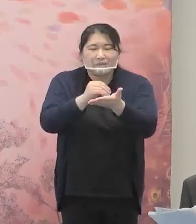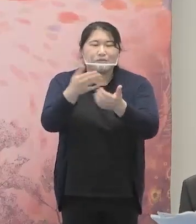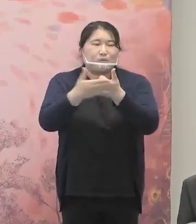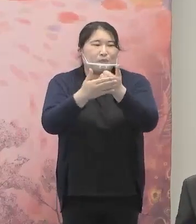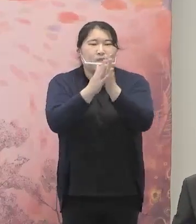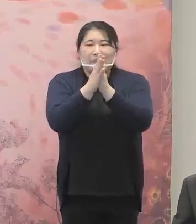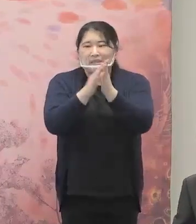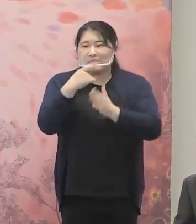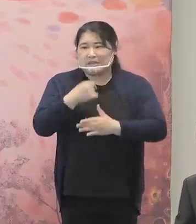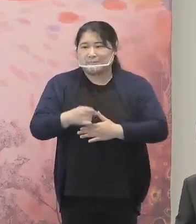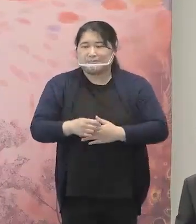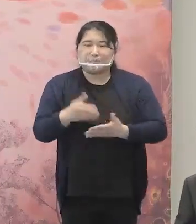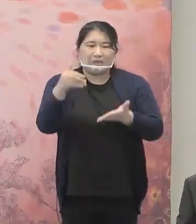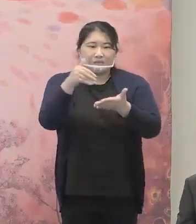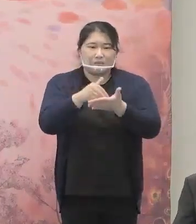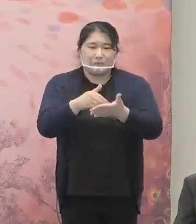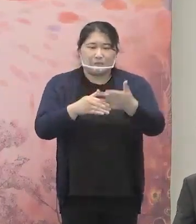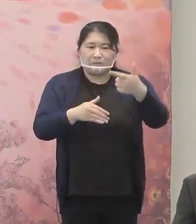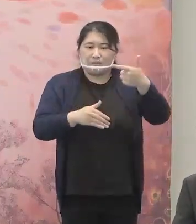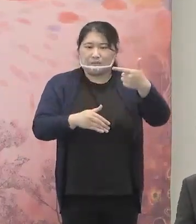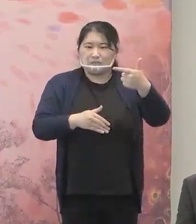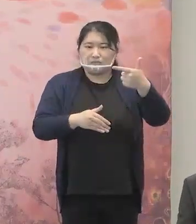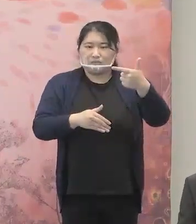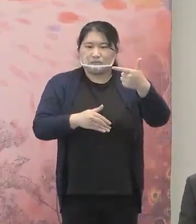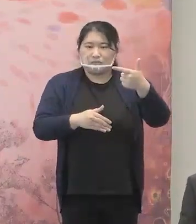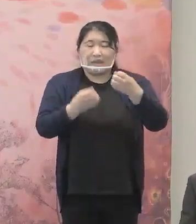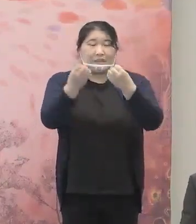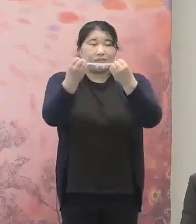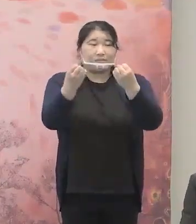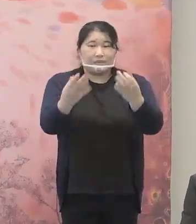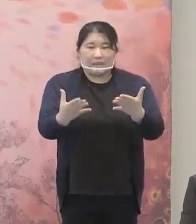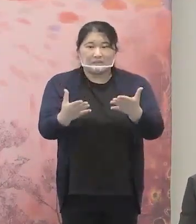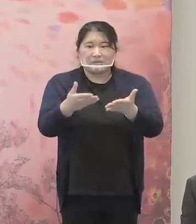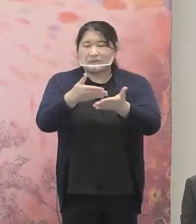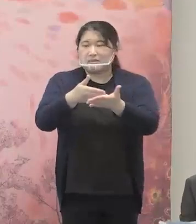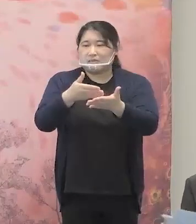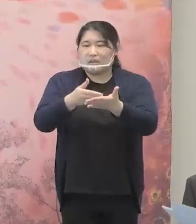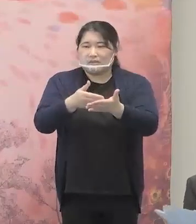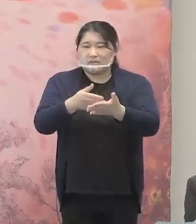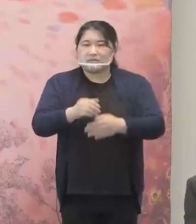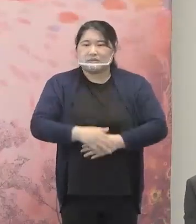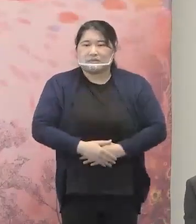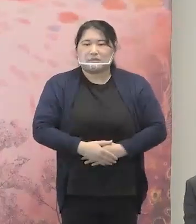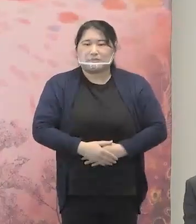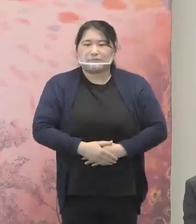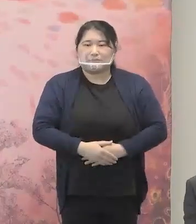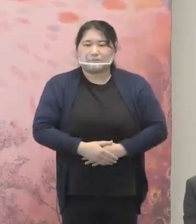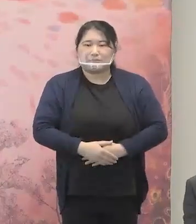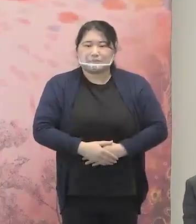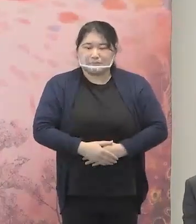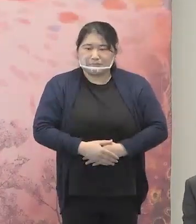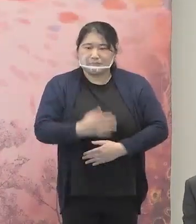では最後、これは新しいお話をご紹介申し上げますが、